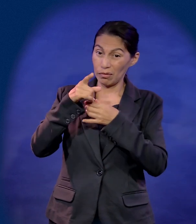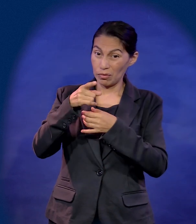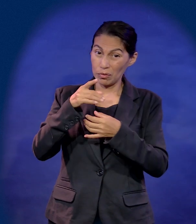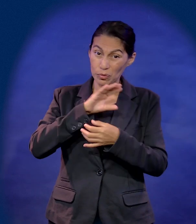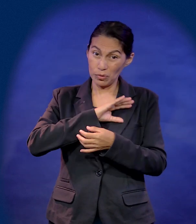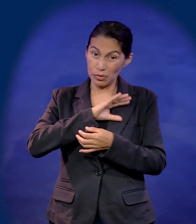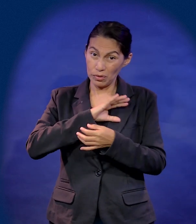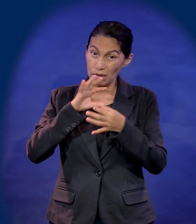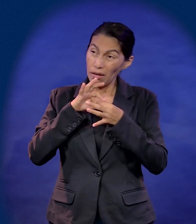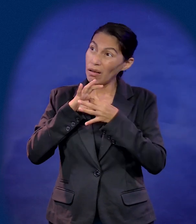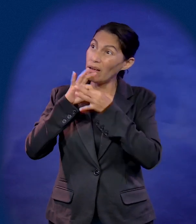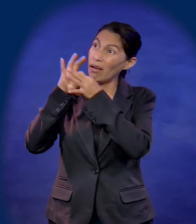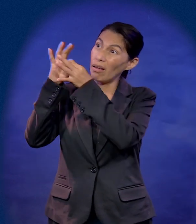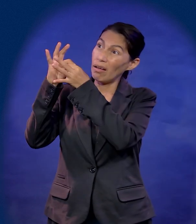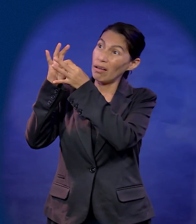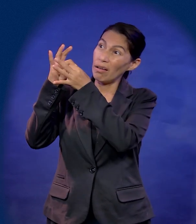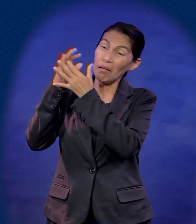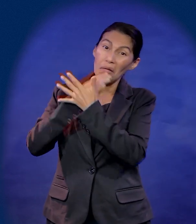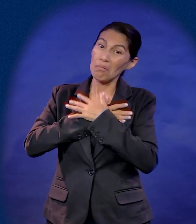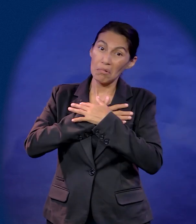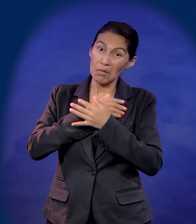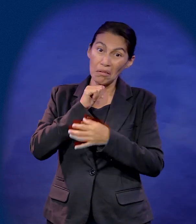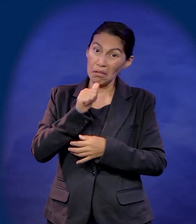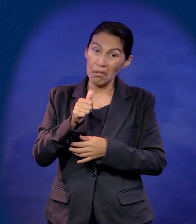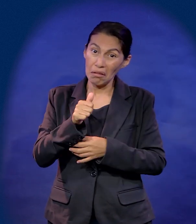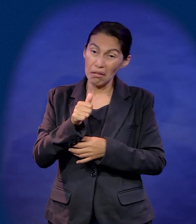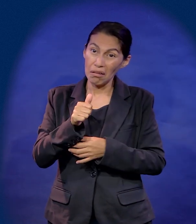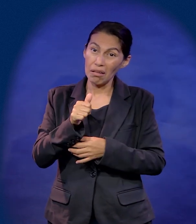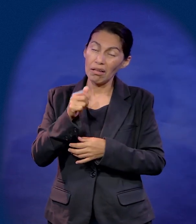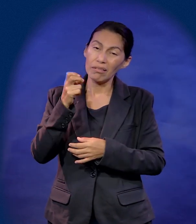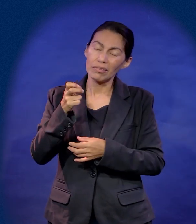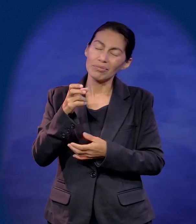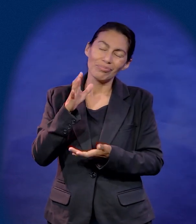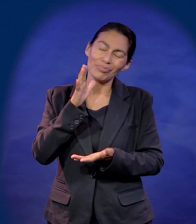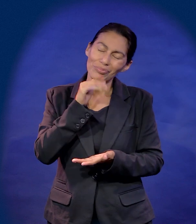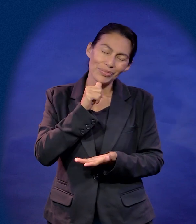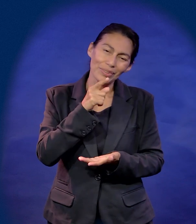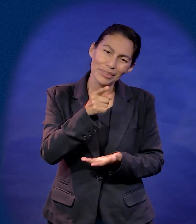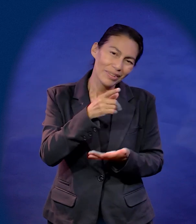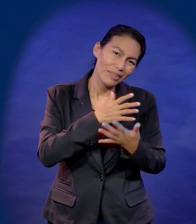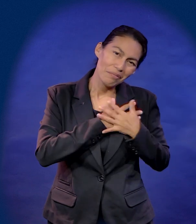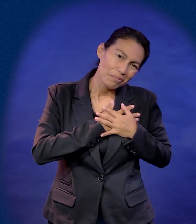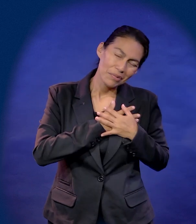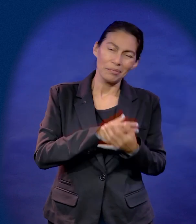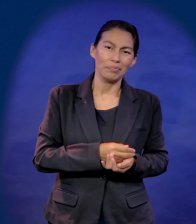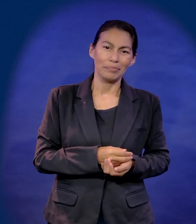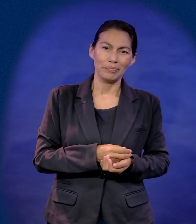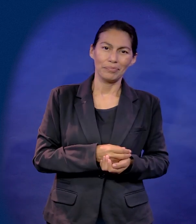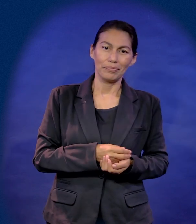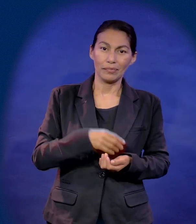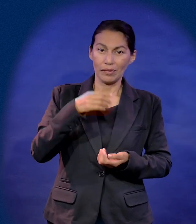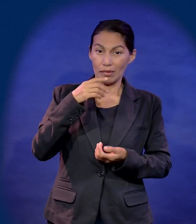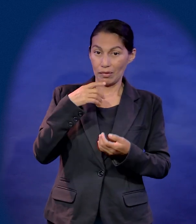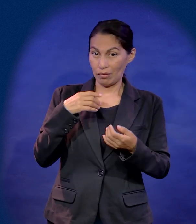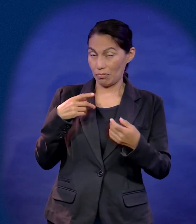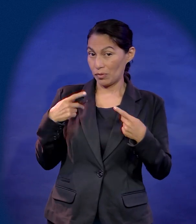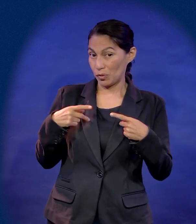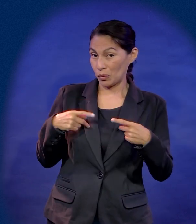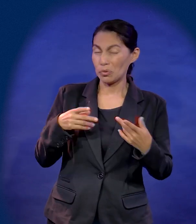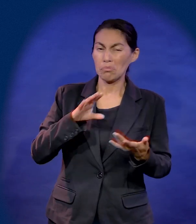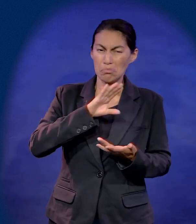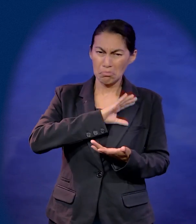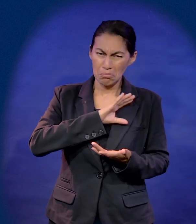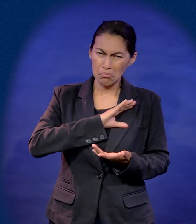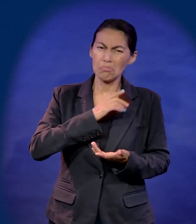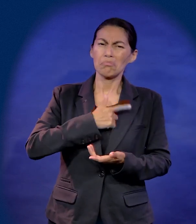afectos no ama a Jesús, no conoce el amor. Por lo tanto, nadie puede dar lo que no tiene. No te puede